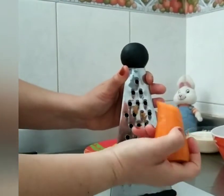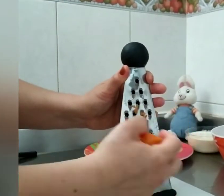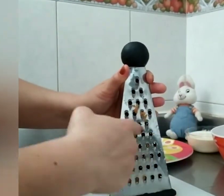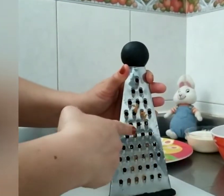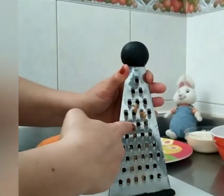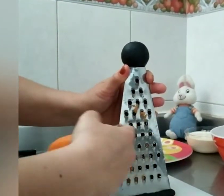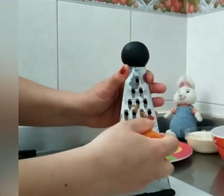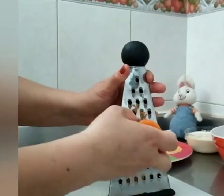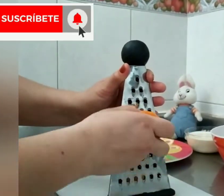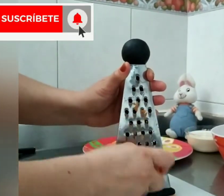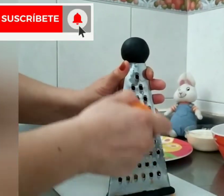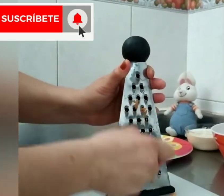Listo.